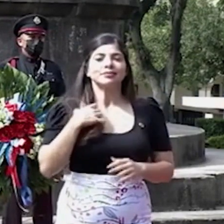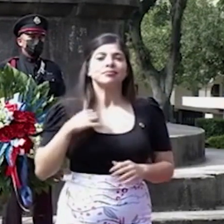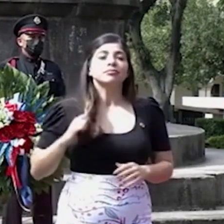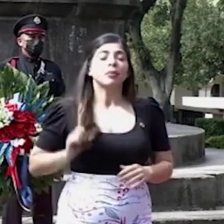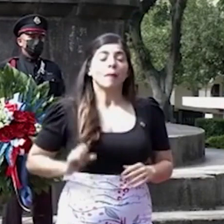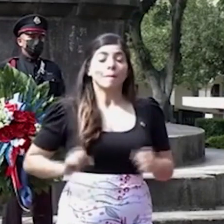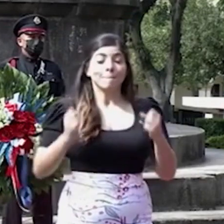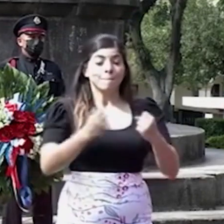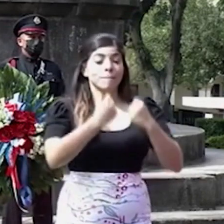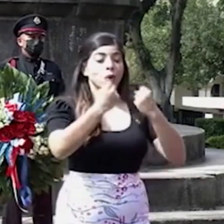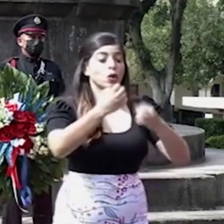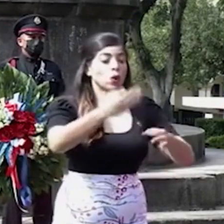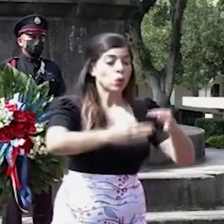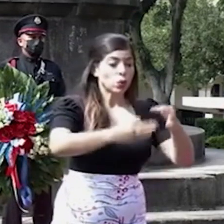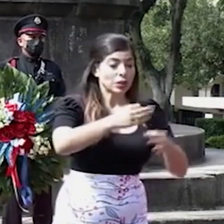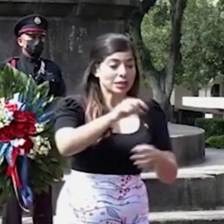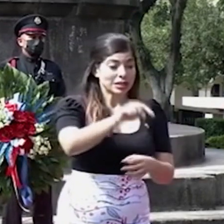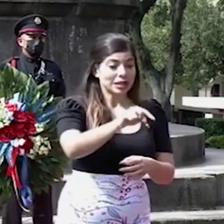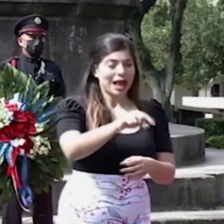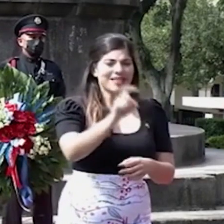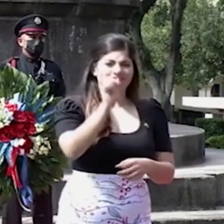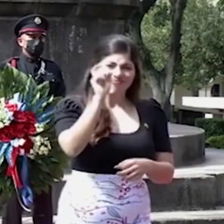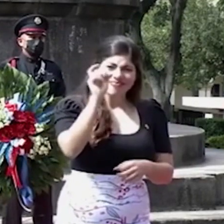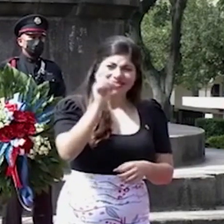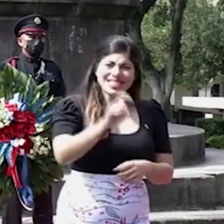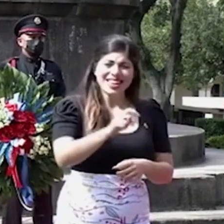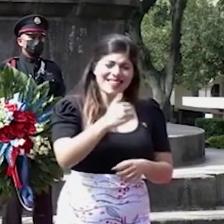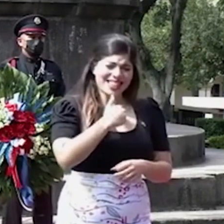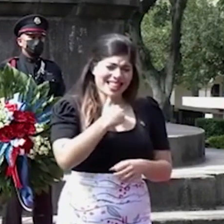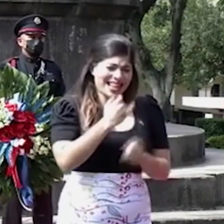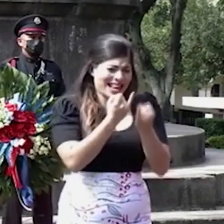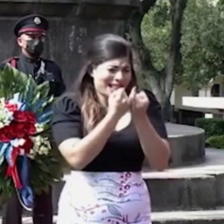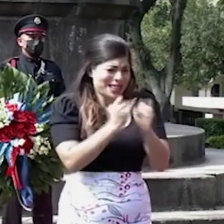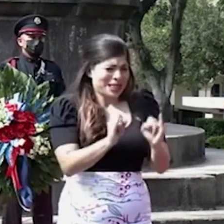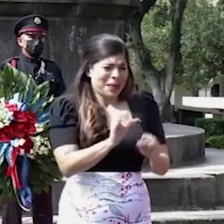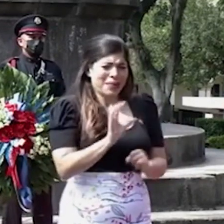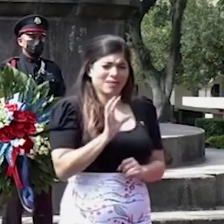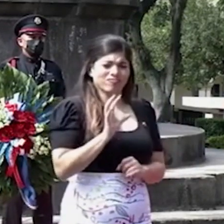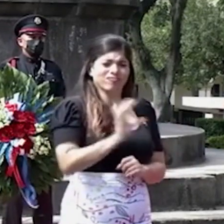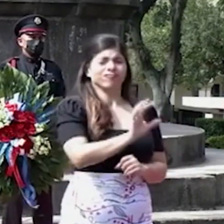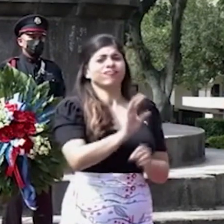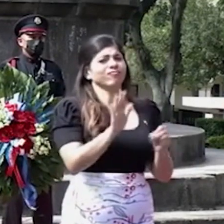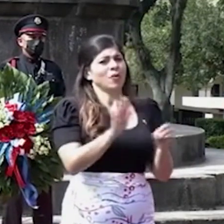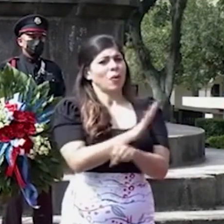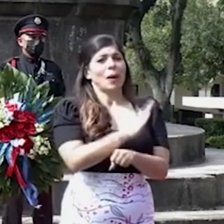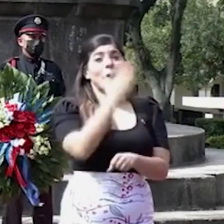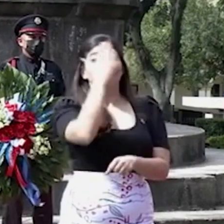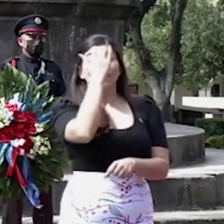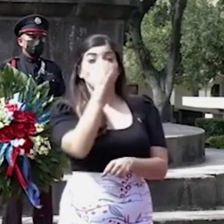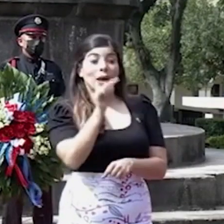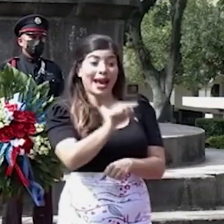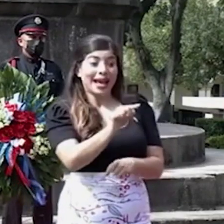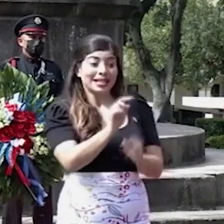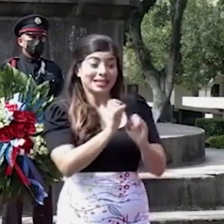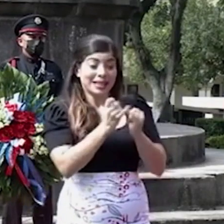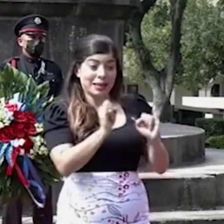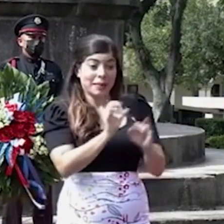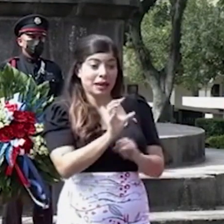poderes judiciales deben tener una independencia absoluta, porque solo eso garantiza